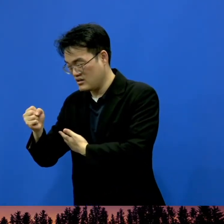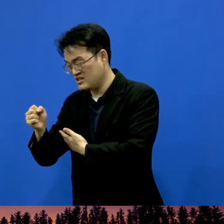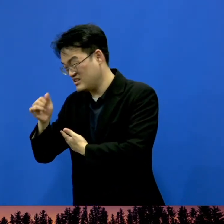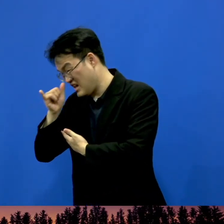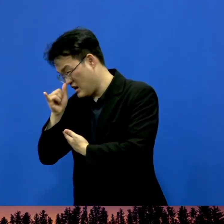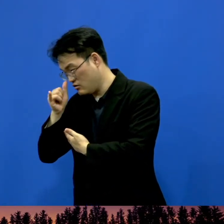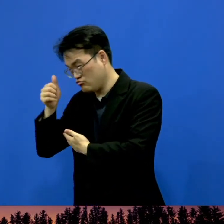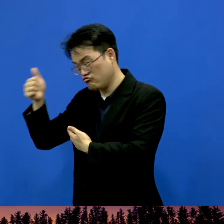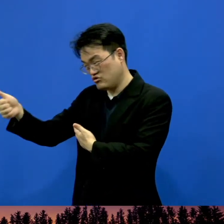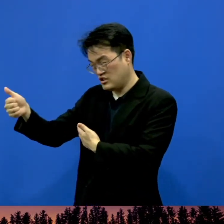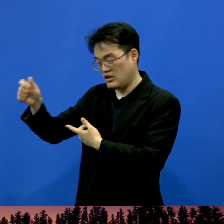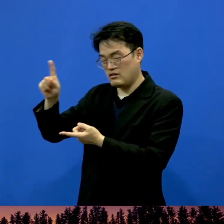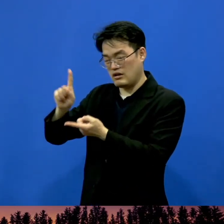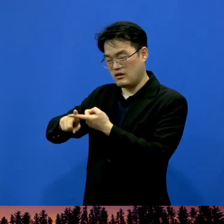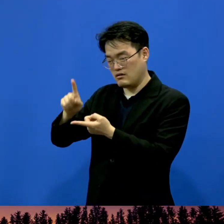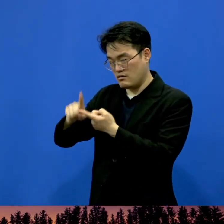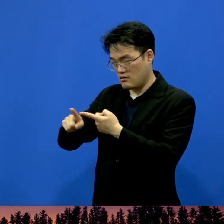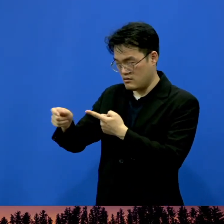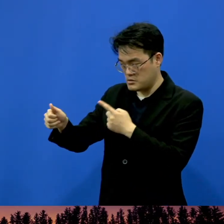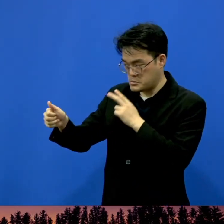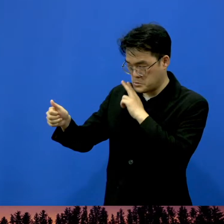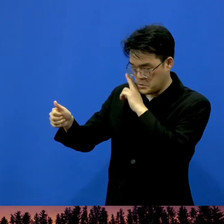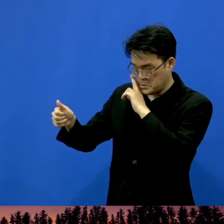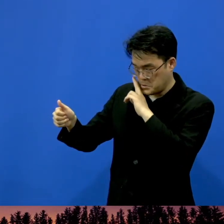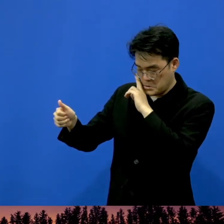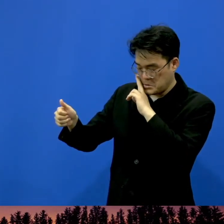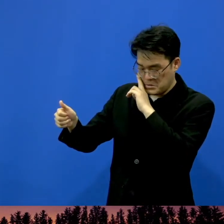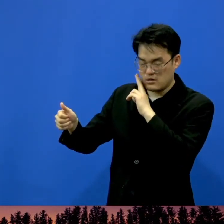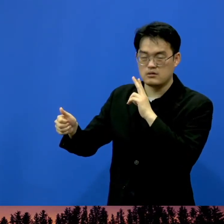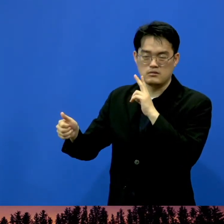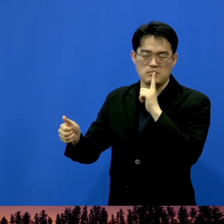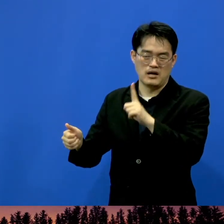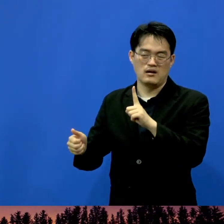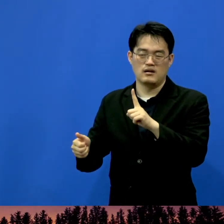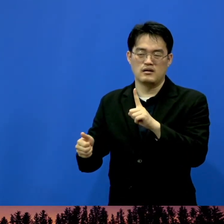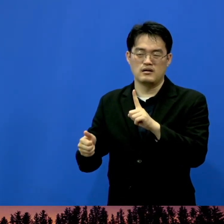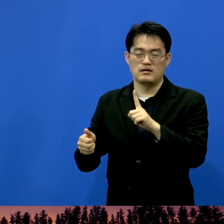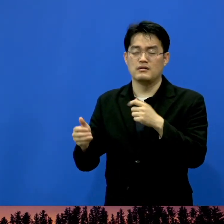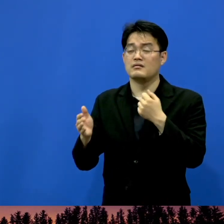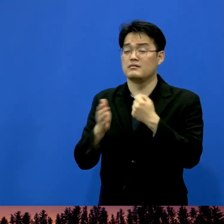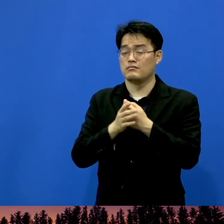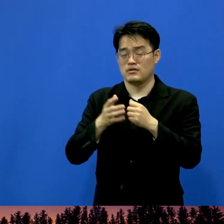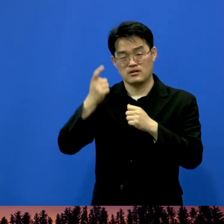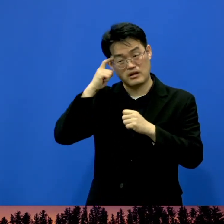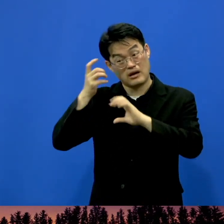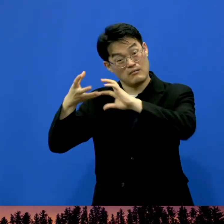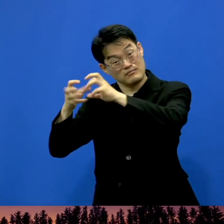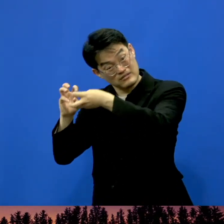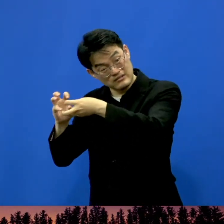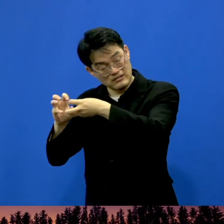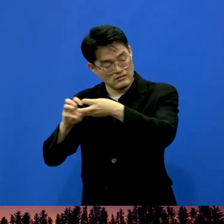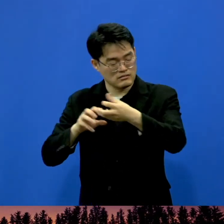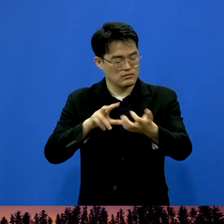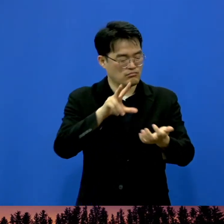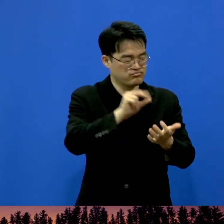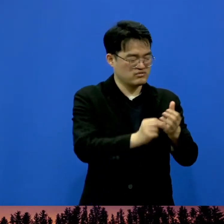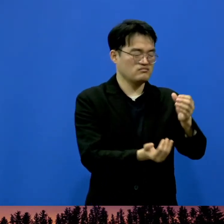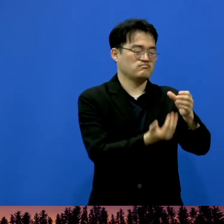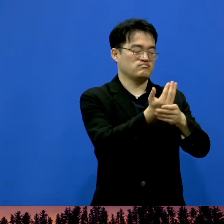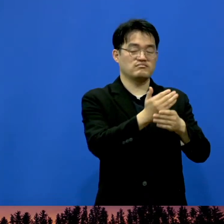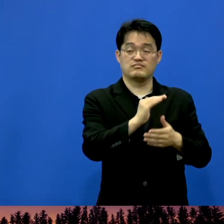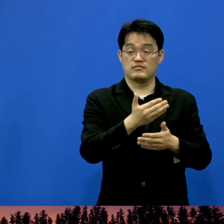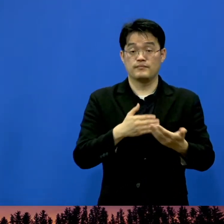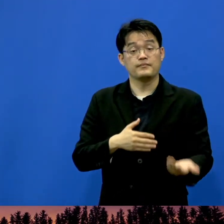거예요. 그죠? 이게 이제 모든 것을 비틀어 놓은 것입니다. 여러분, 우리가 하나님과의 관계가 바르게